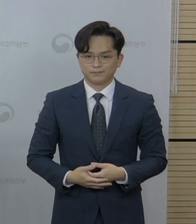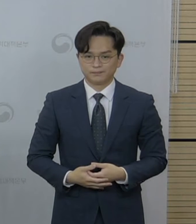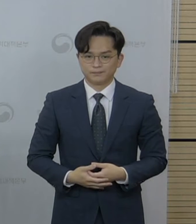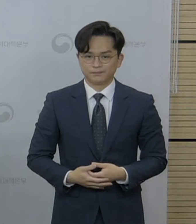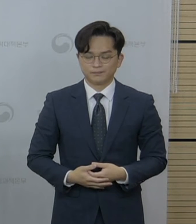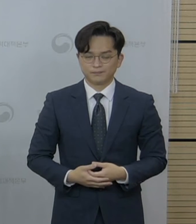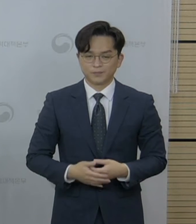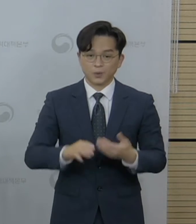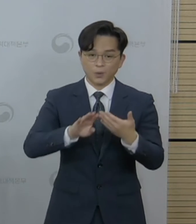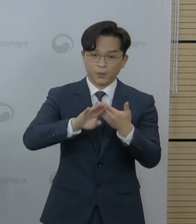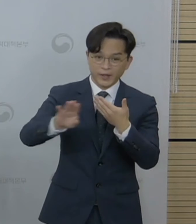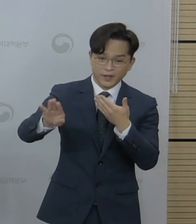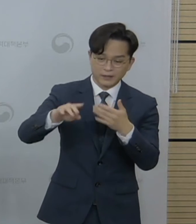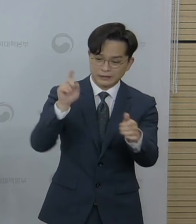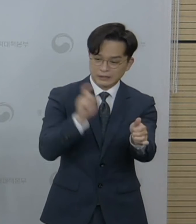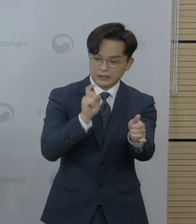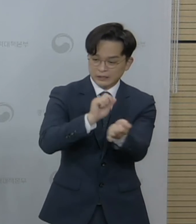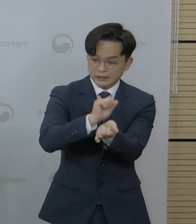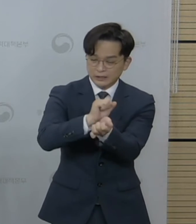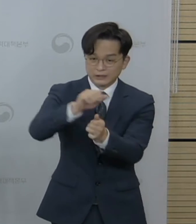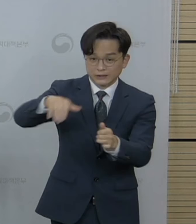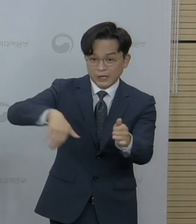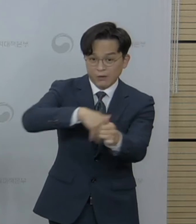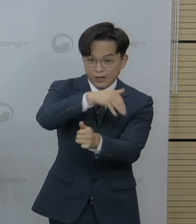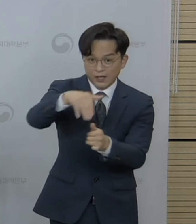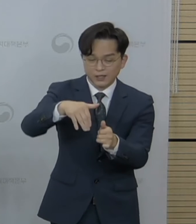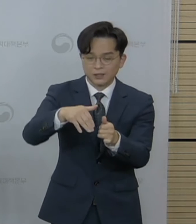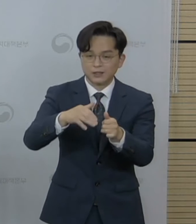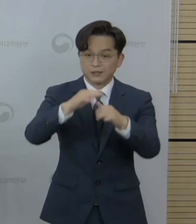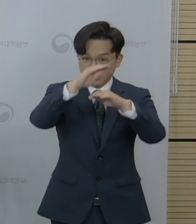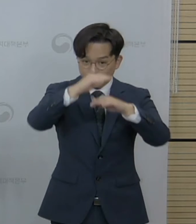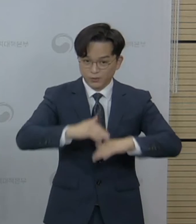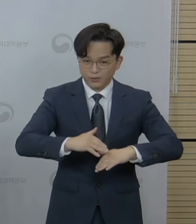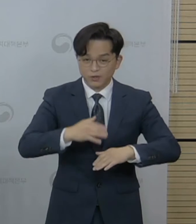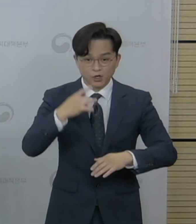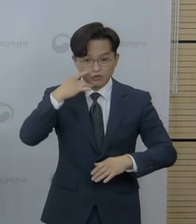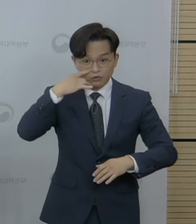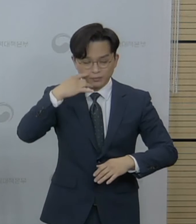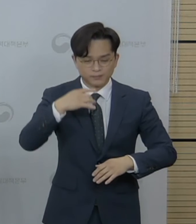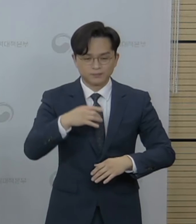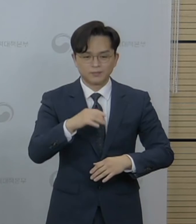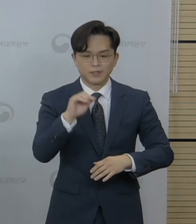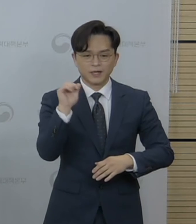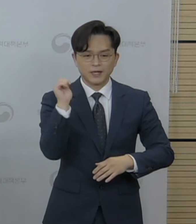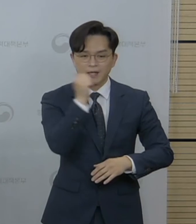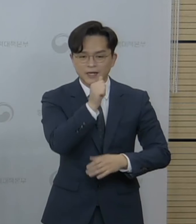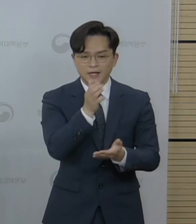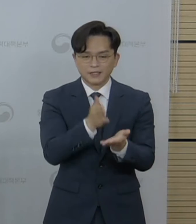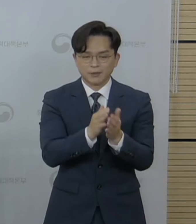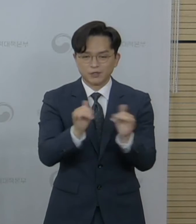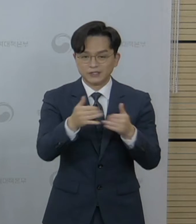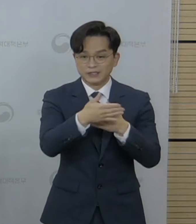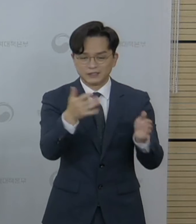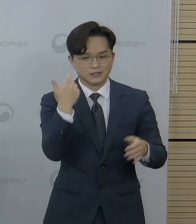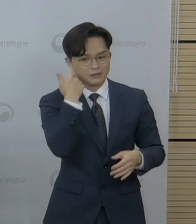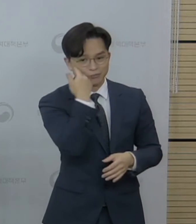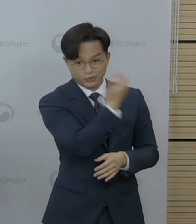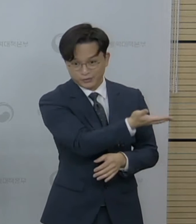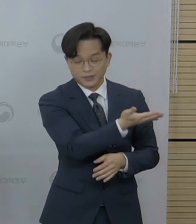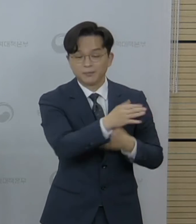이외 발생에 대한 추가 자료가 필요하신 경우 브리핑 후 대변인실을 통해 이를 상세히 설명하여 드리도록